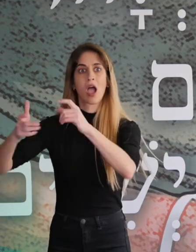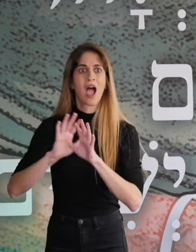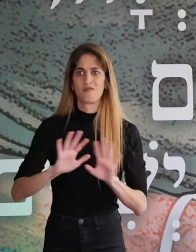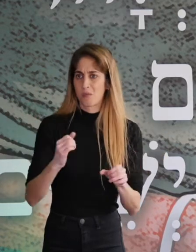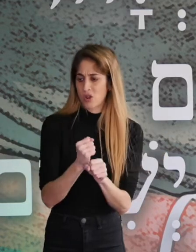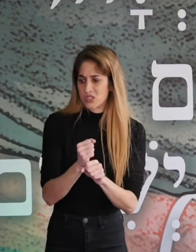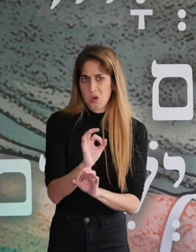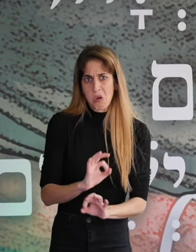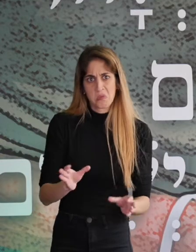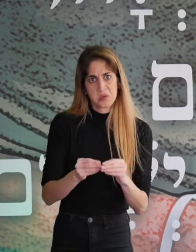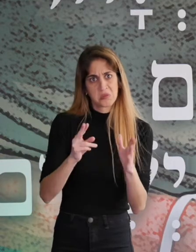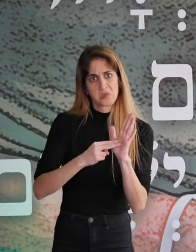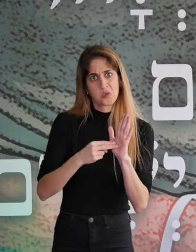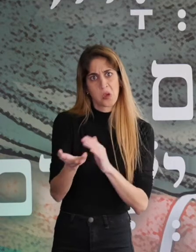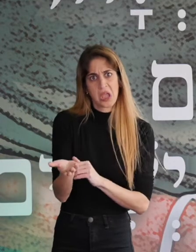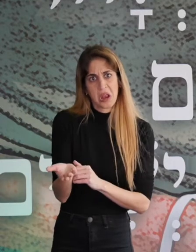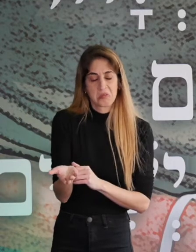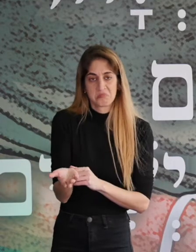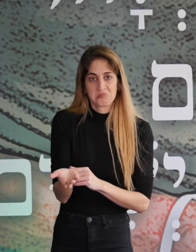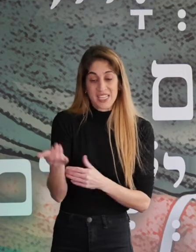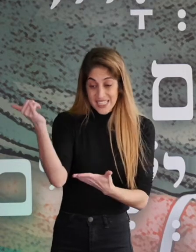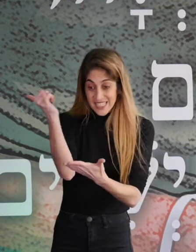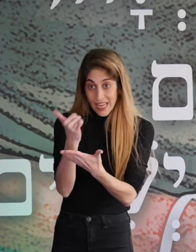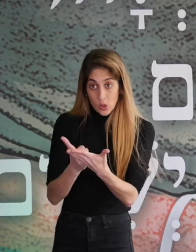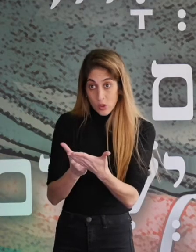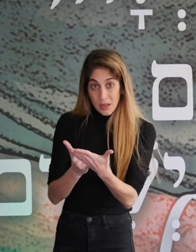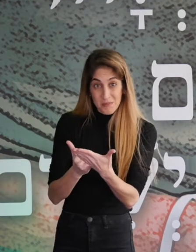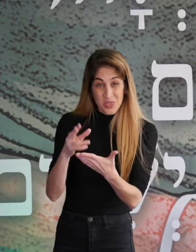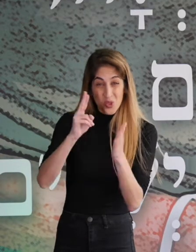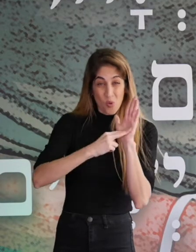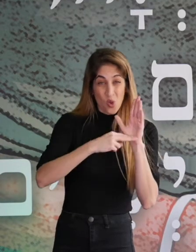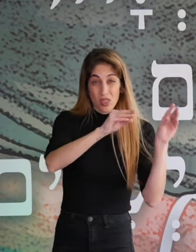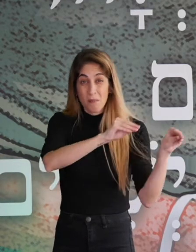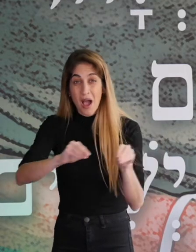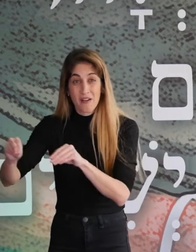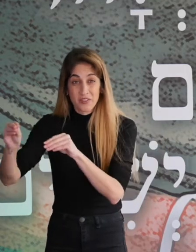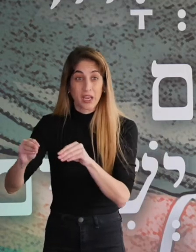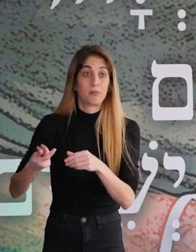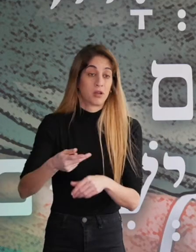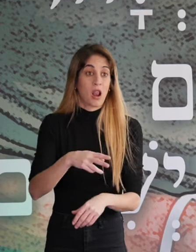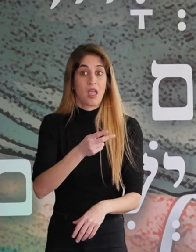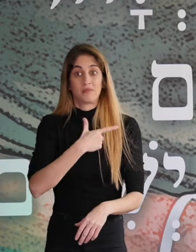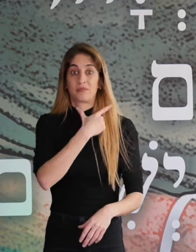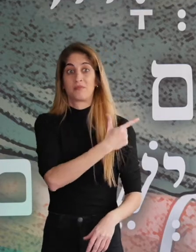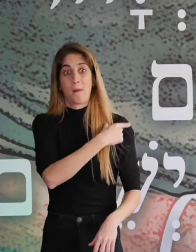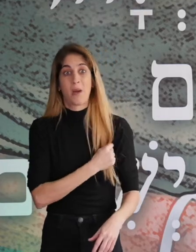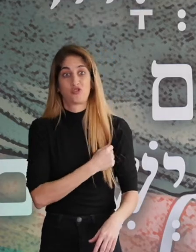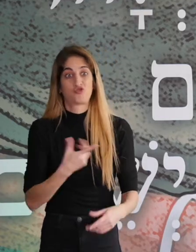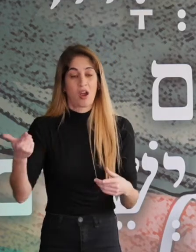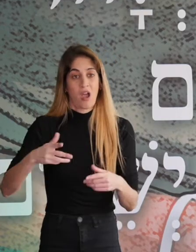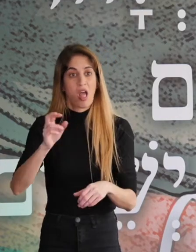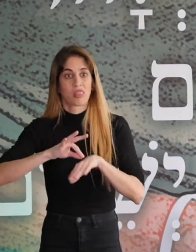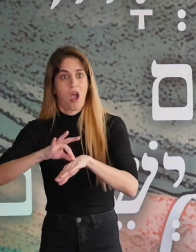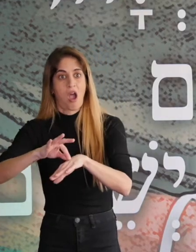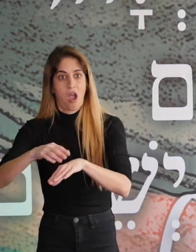התמונות האלה. את הסרטוטים והתמונות היינו מעבירים למשק ההדרכה הפלוגתי. ההתרשמות שלי הייתה שזה